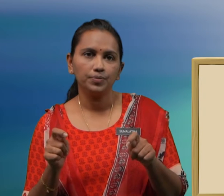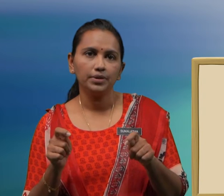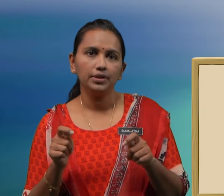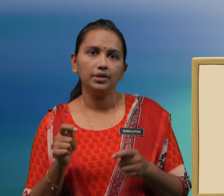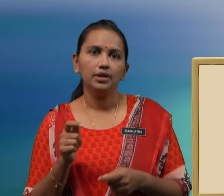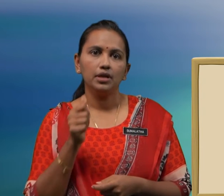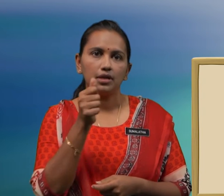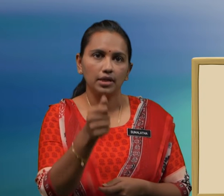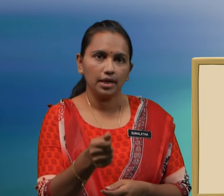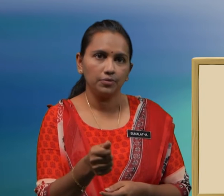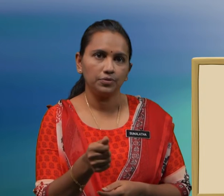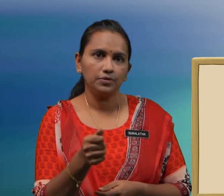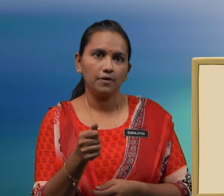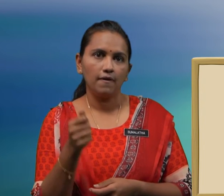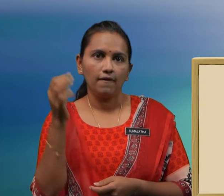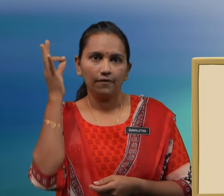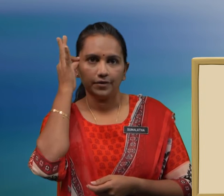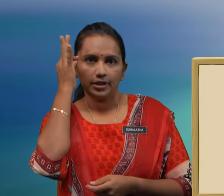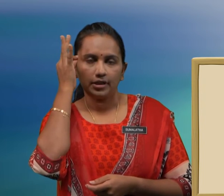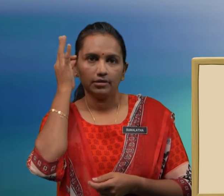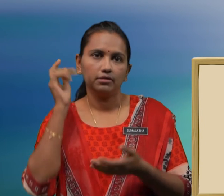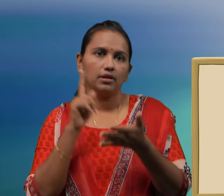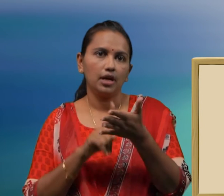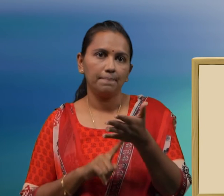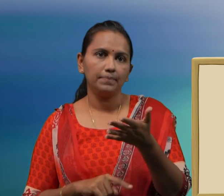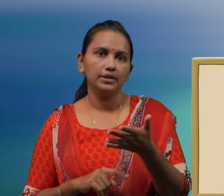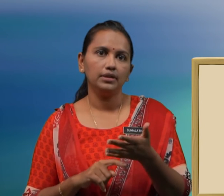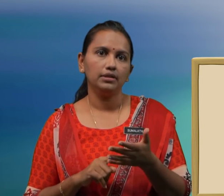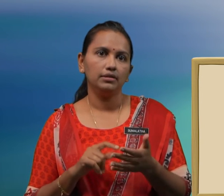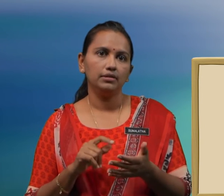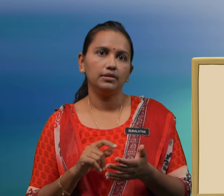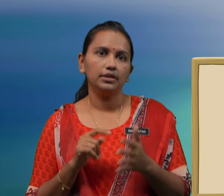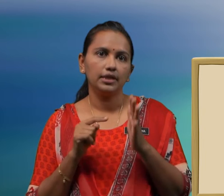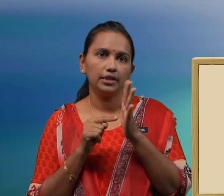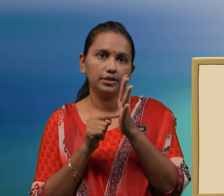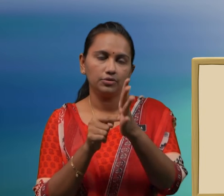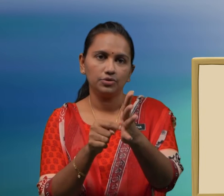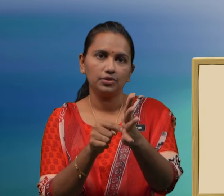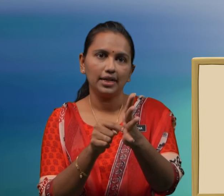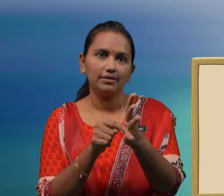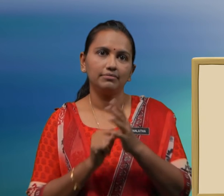Cuba kamu fikir apa yang ditunjukkan.